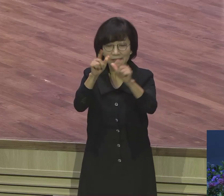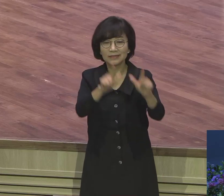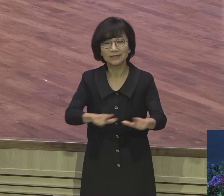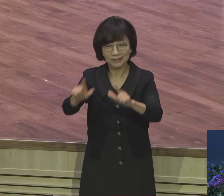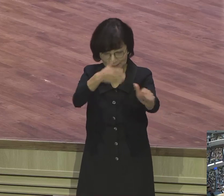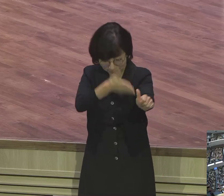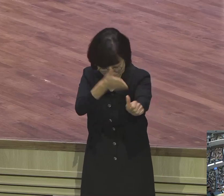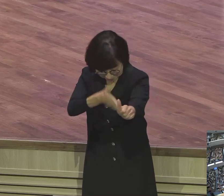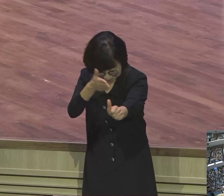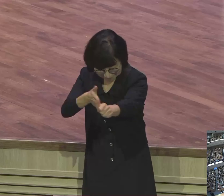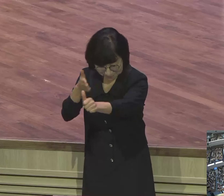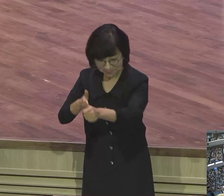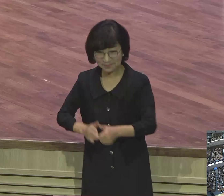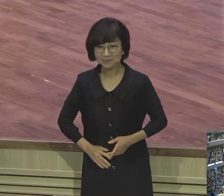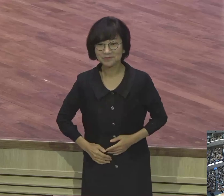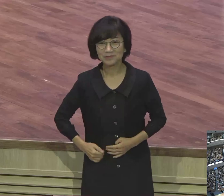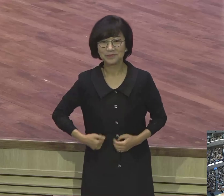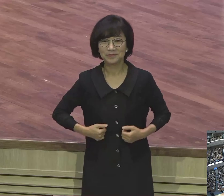삽시다.